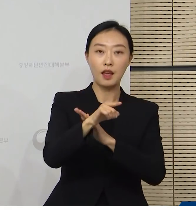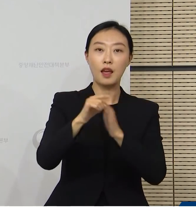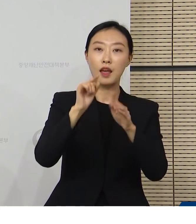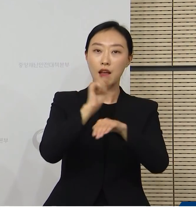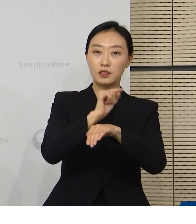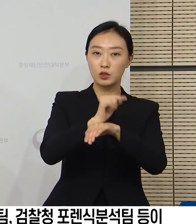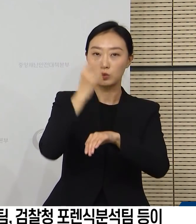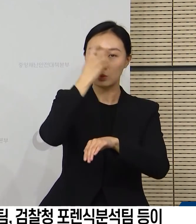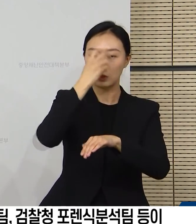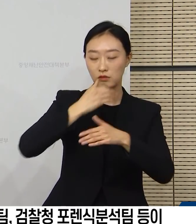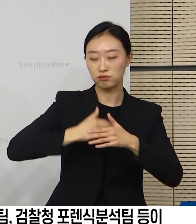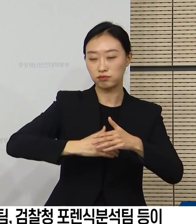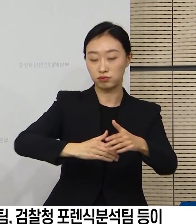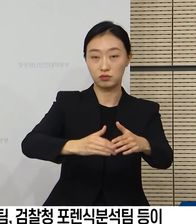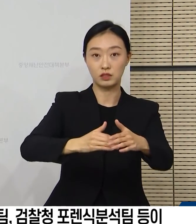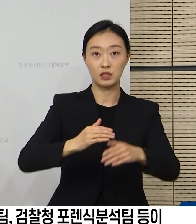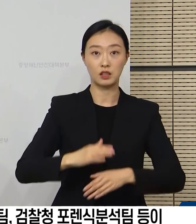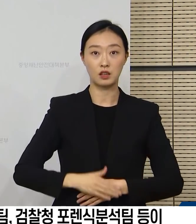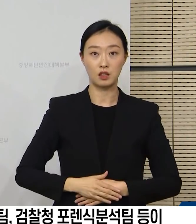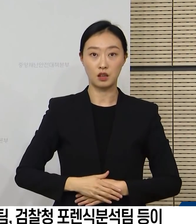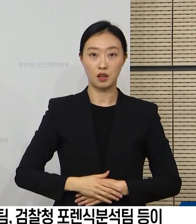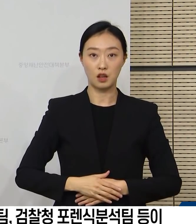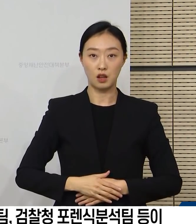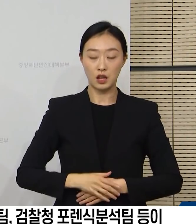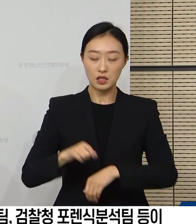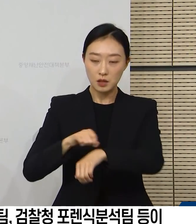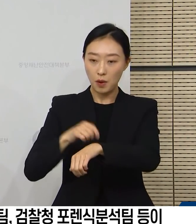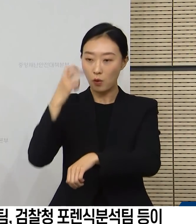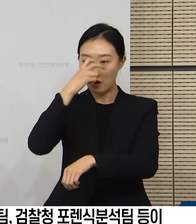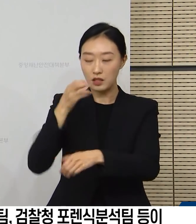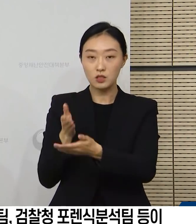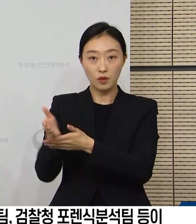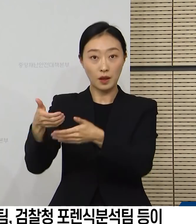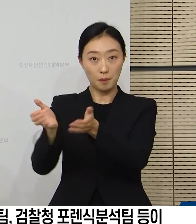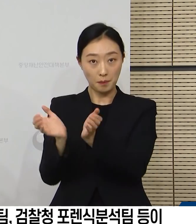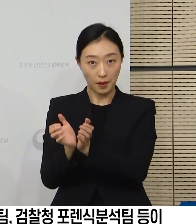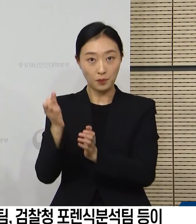있는 중으로 중수본의 특별관리전담반,